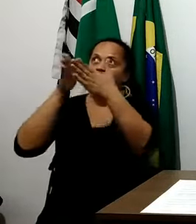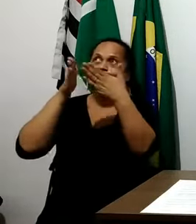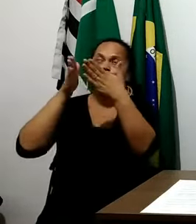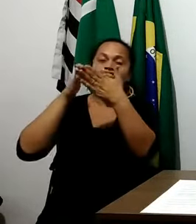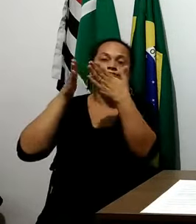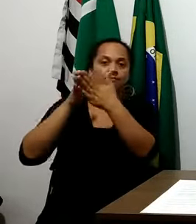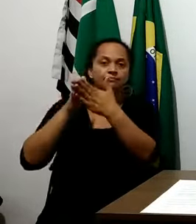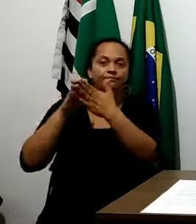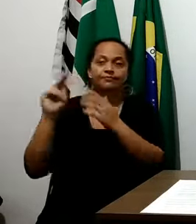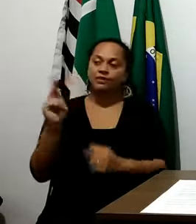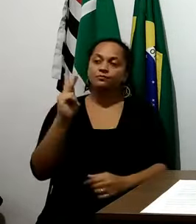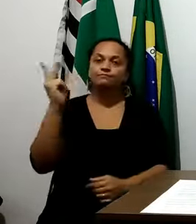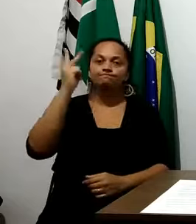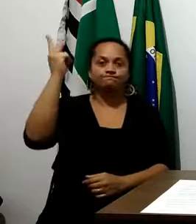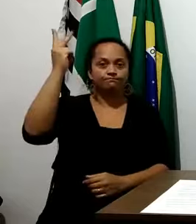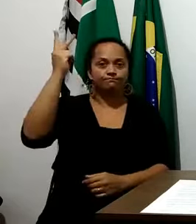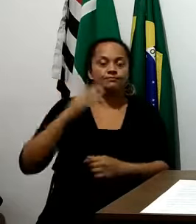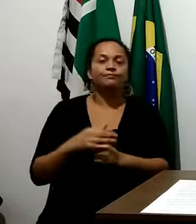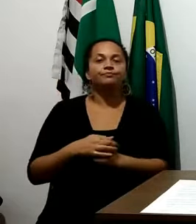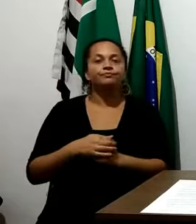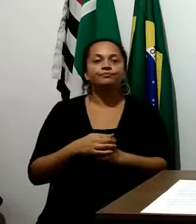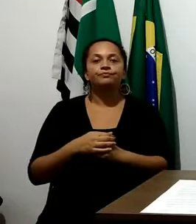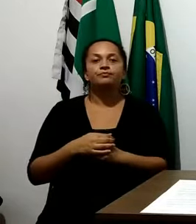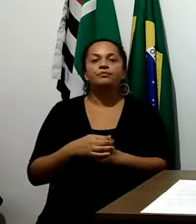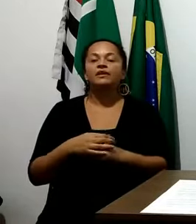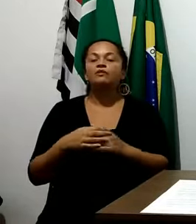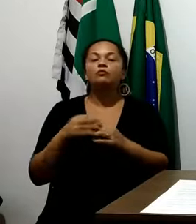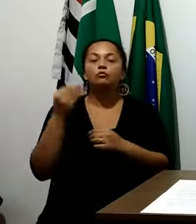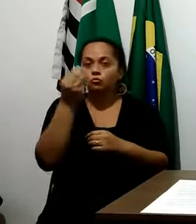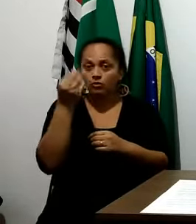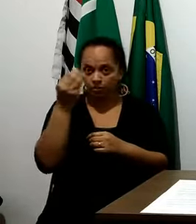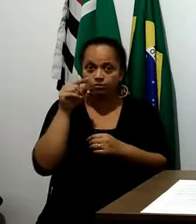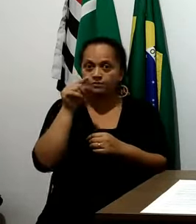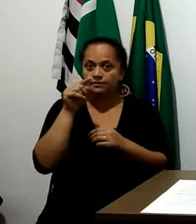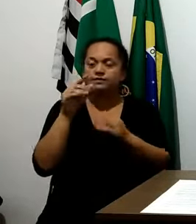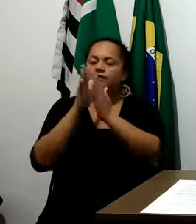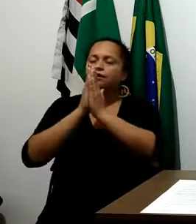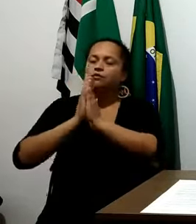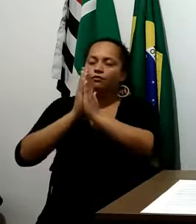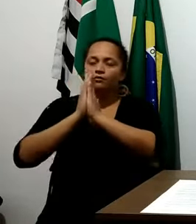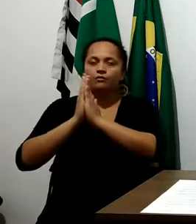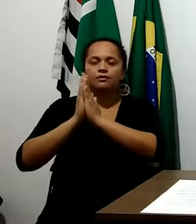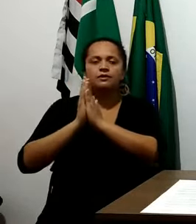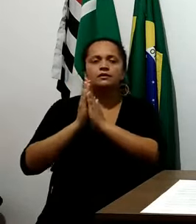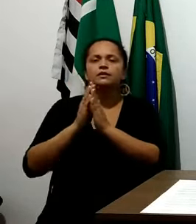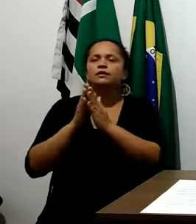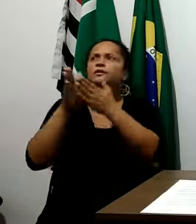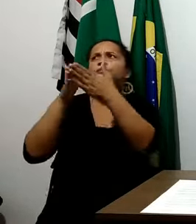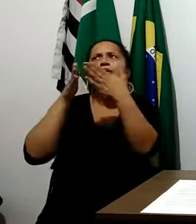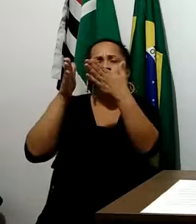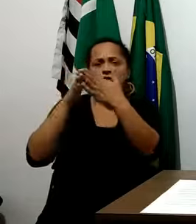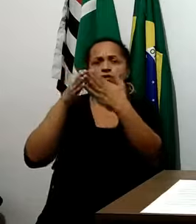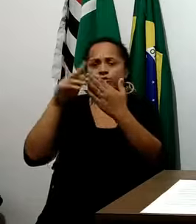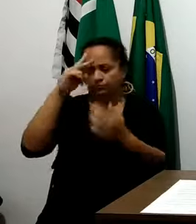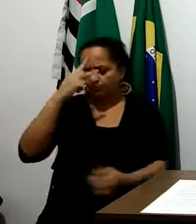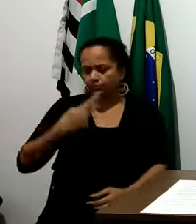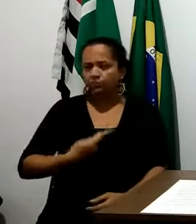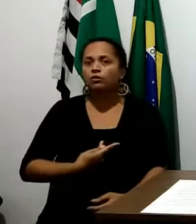para o valor da oração em nosso favor ou em favor